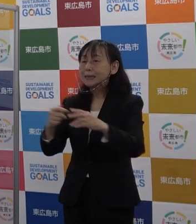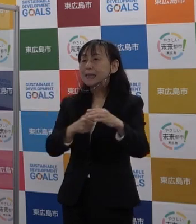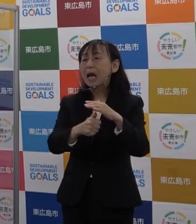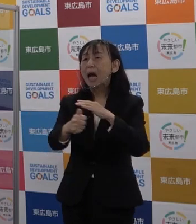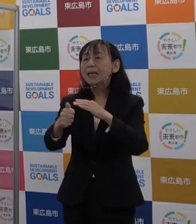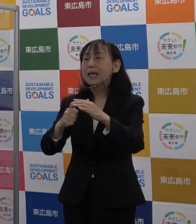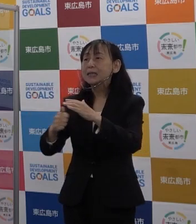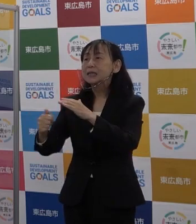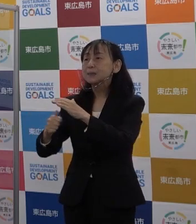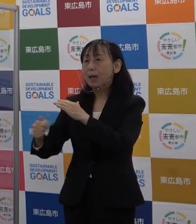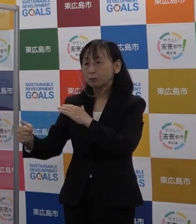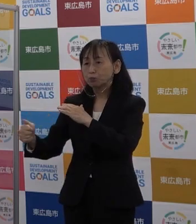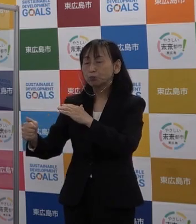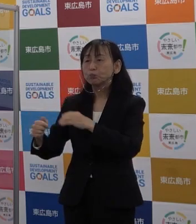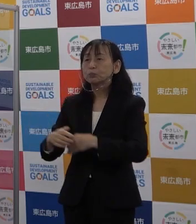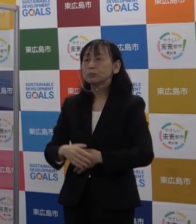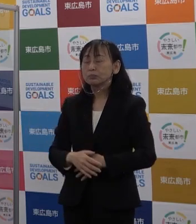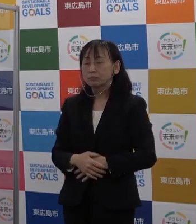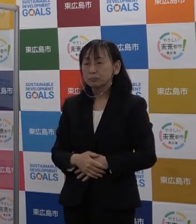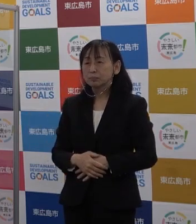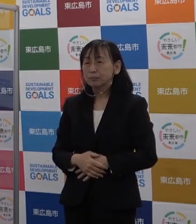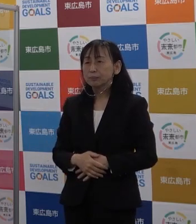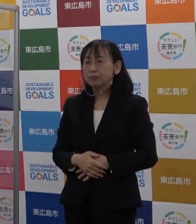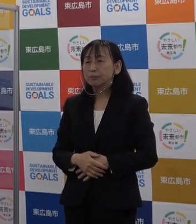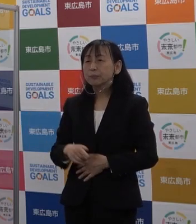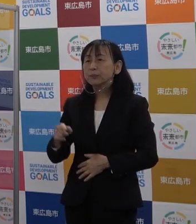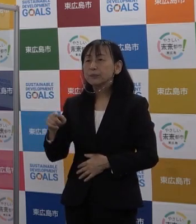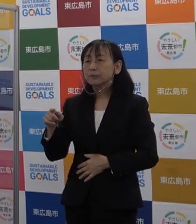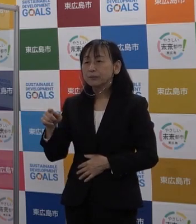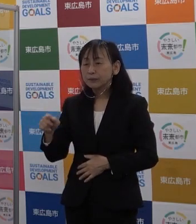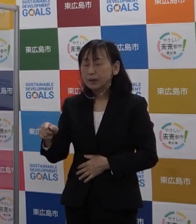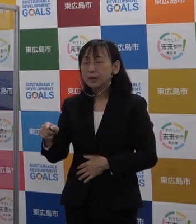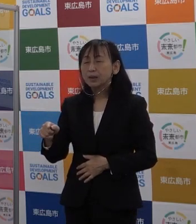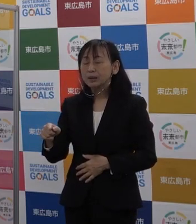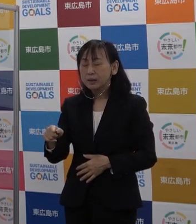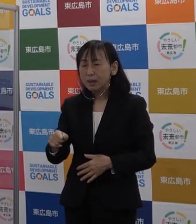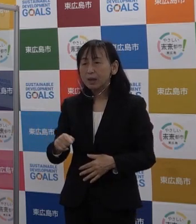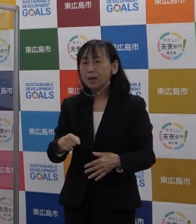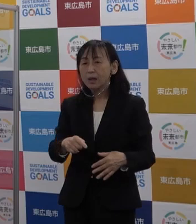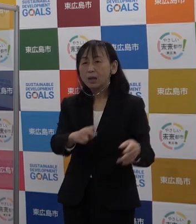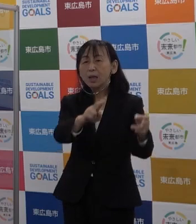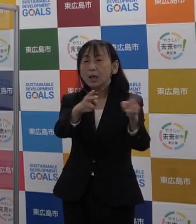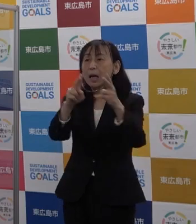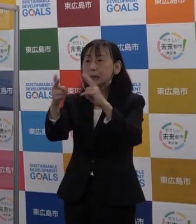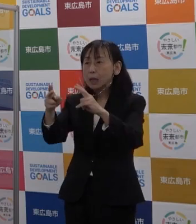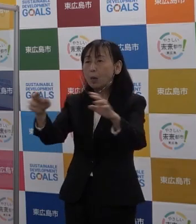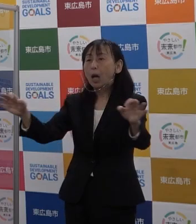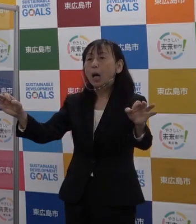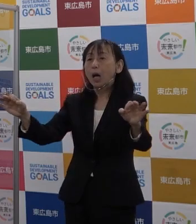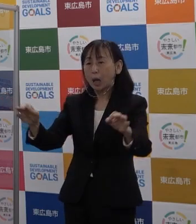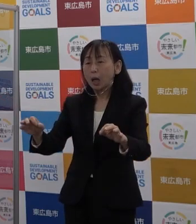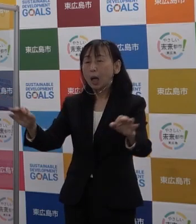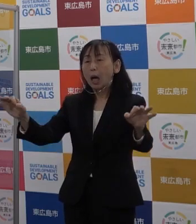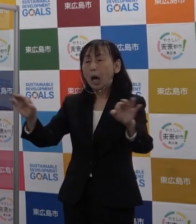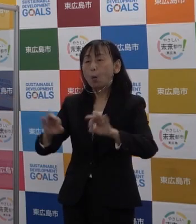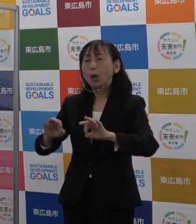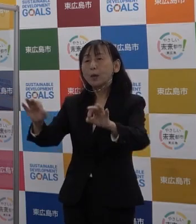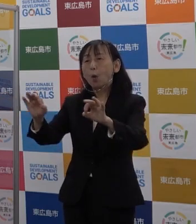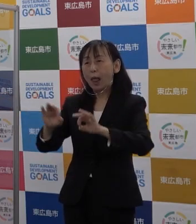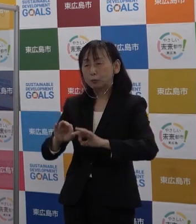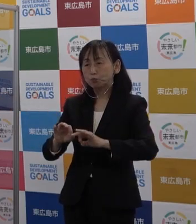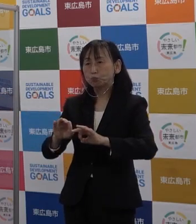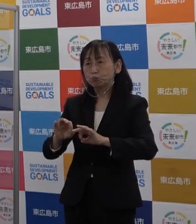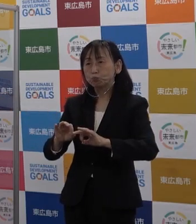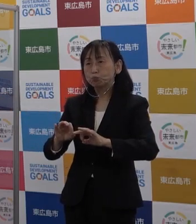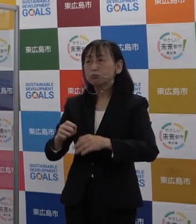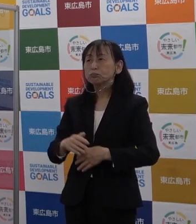すると。で、構成員はそれに対する利用料金を払っていくと ということであります。で、まあ、